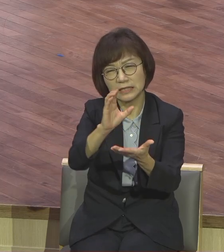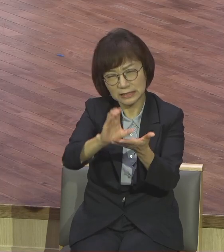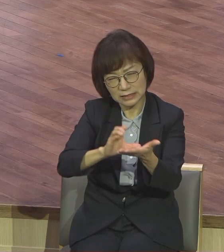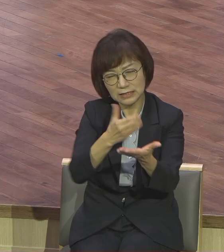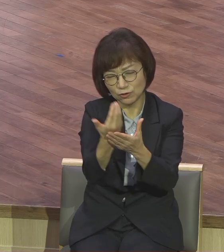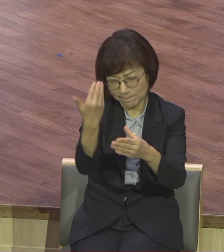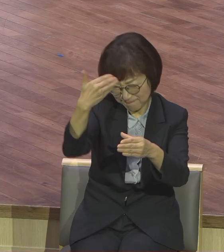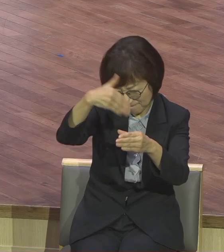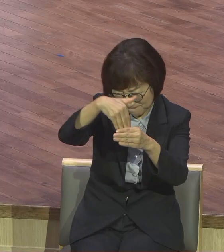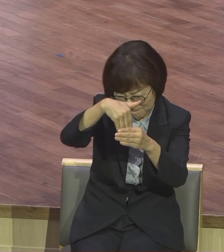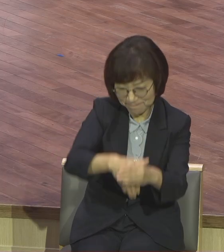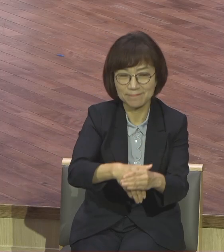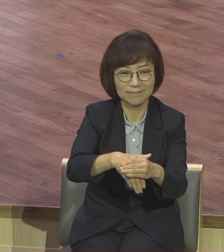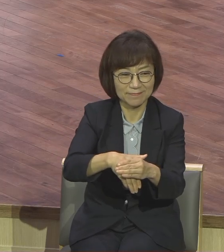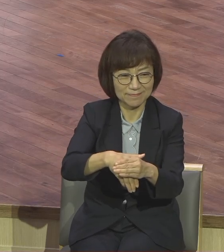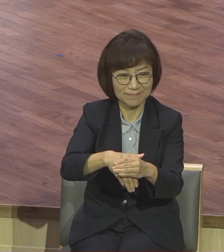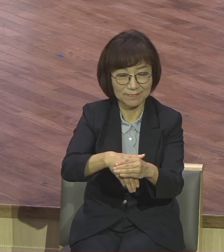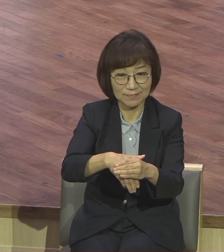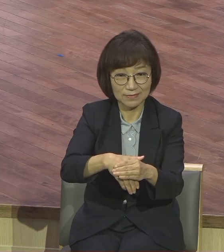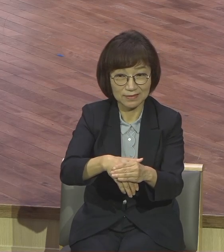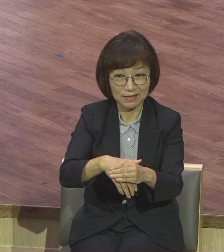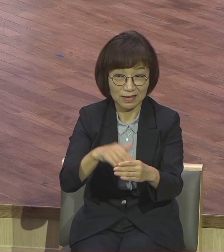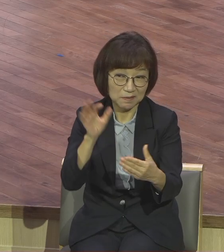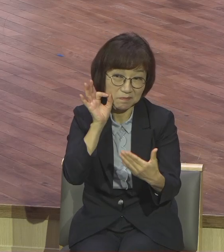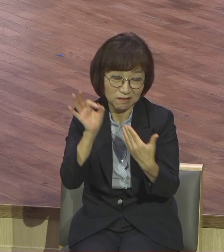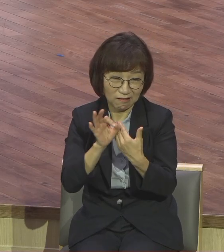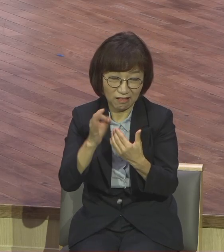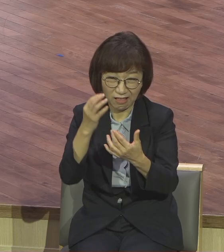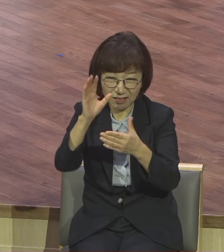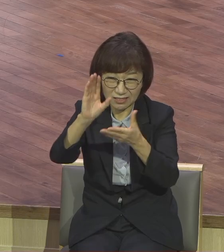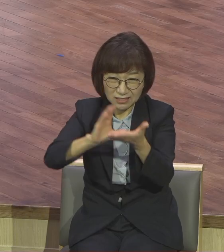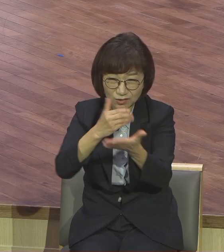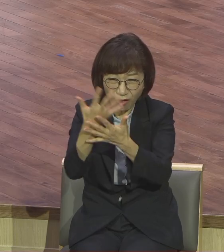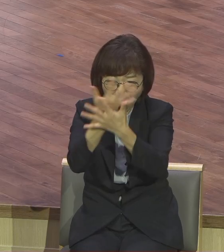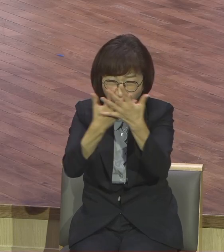불러져야 됩니다. 오직 그리스도 안 되면 죽어요. 못 살아남아 이제.